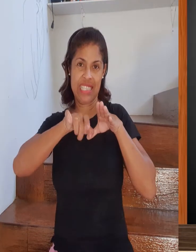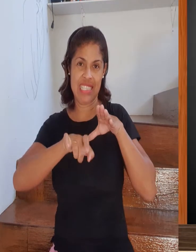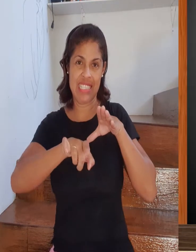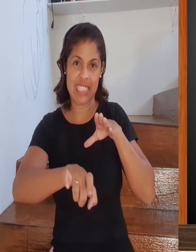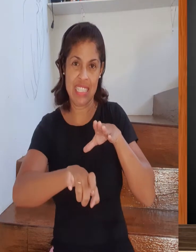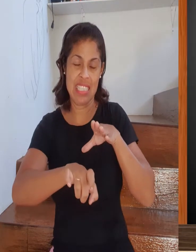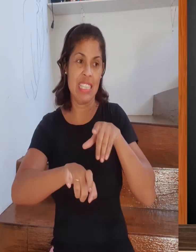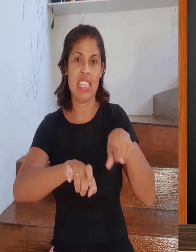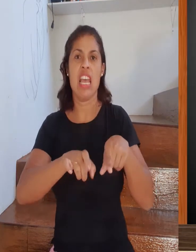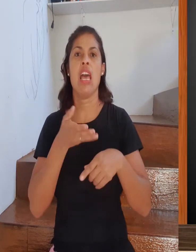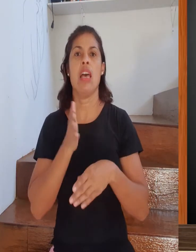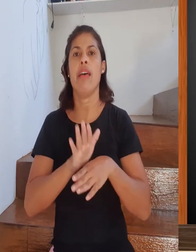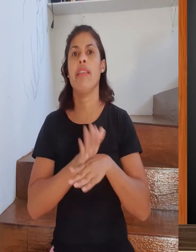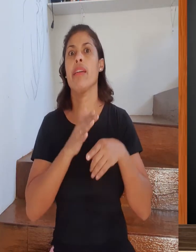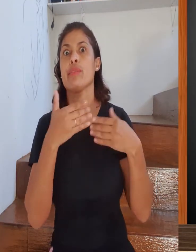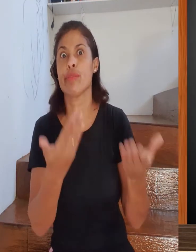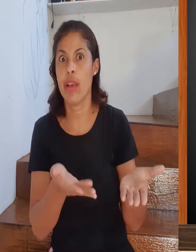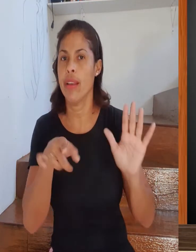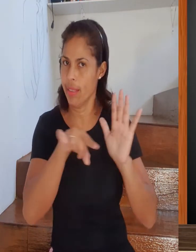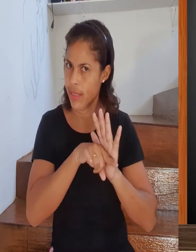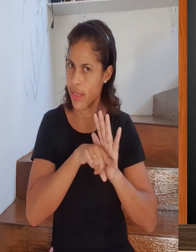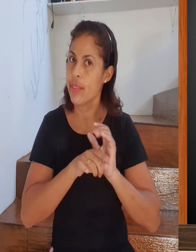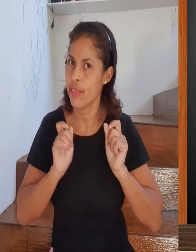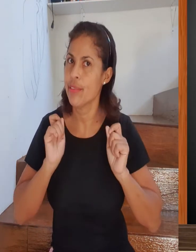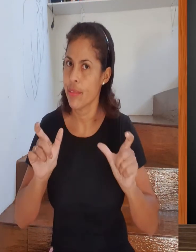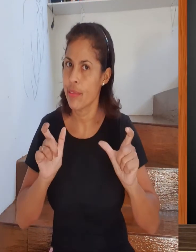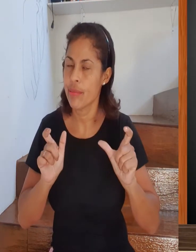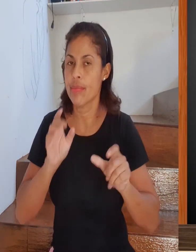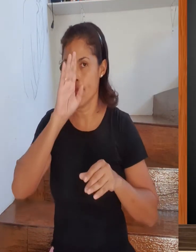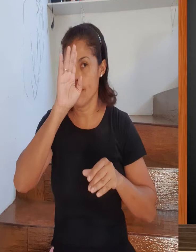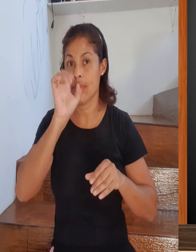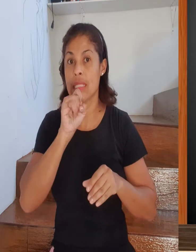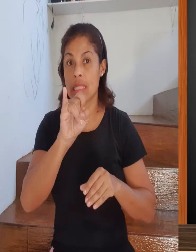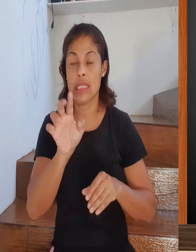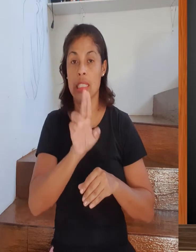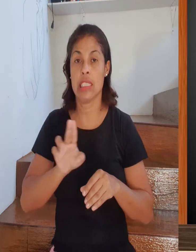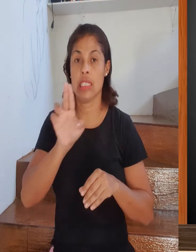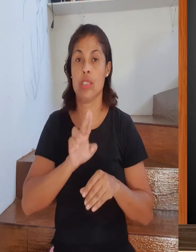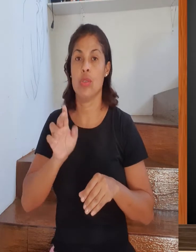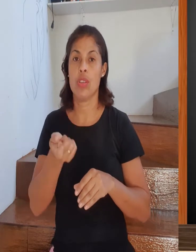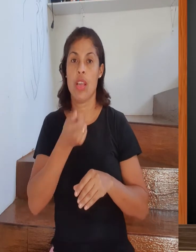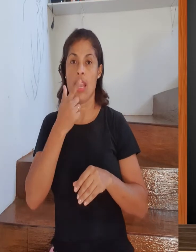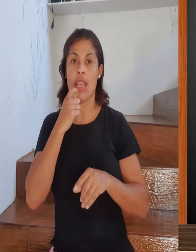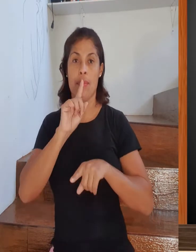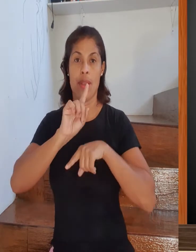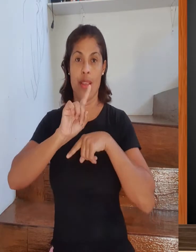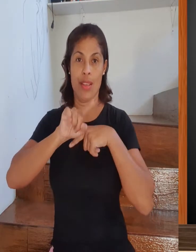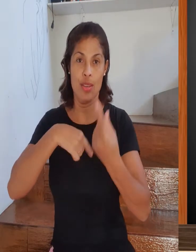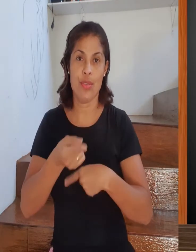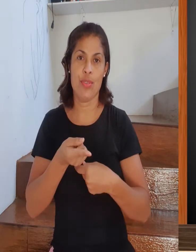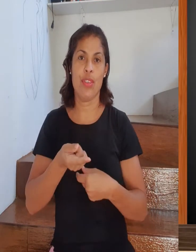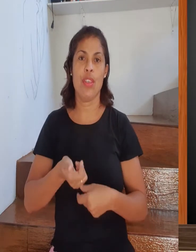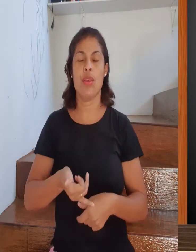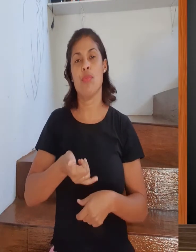de um micro-organismo, favorecê-la. Tome cuidado com isso, principalmente se você for usar algum medicamento